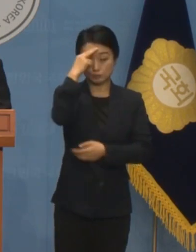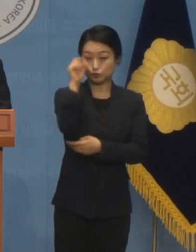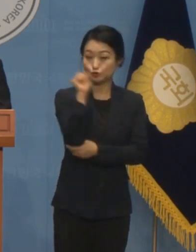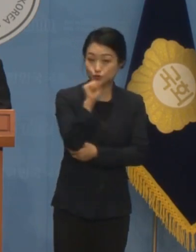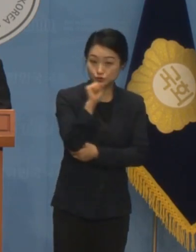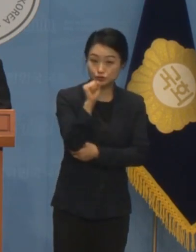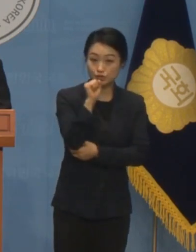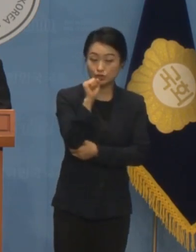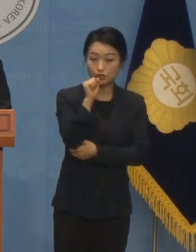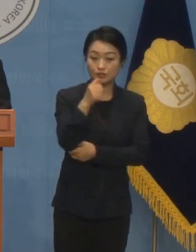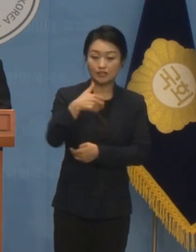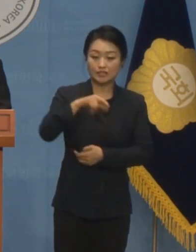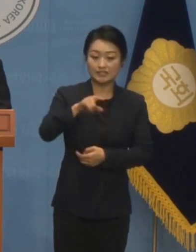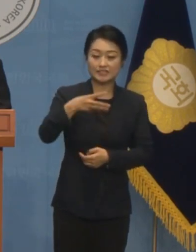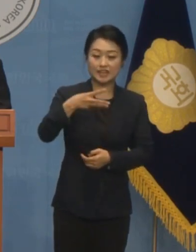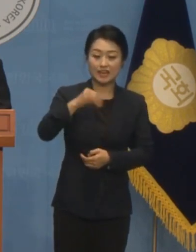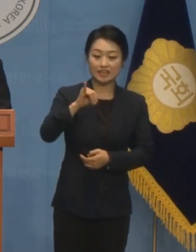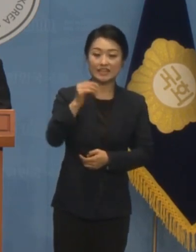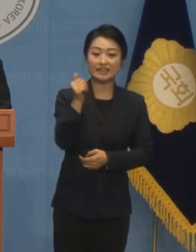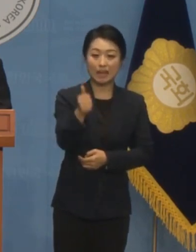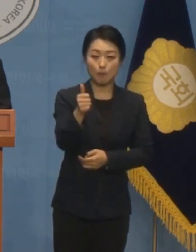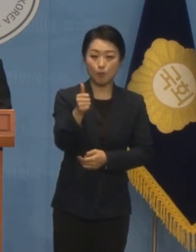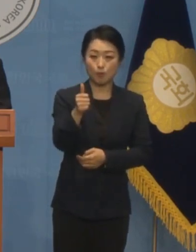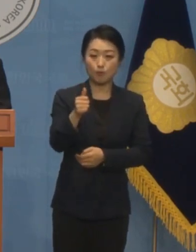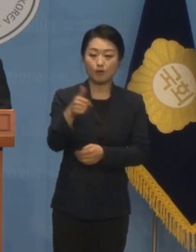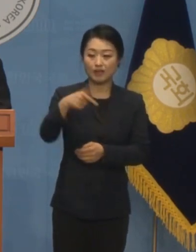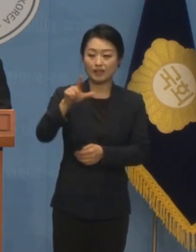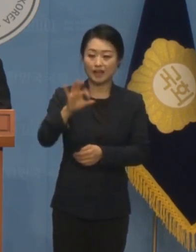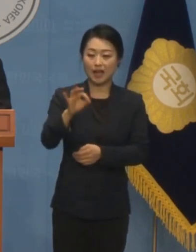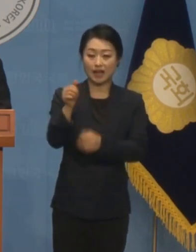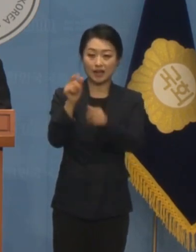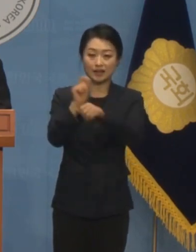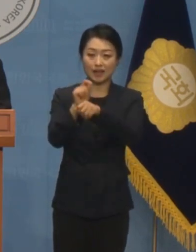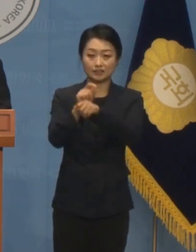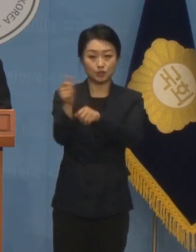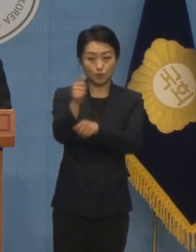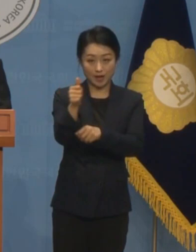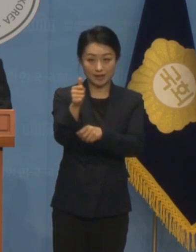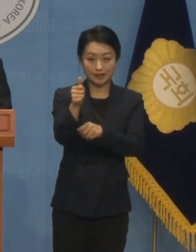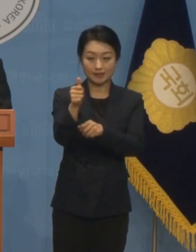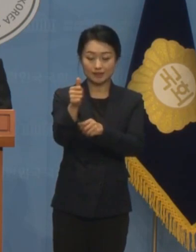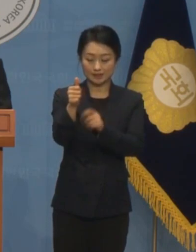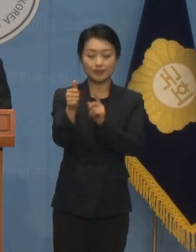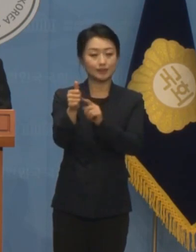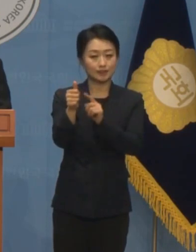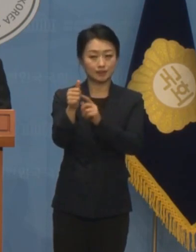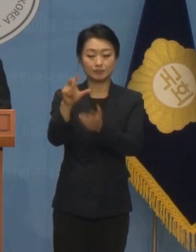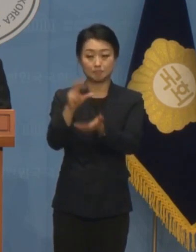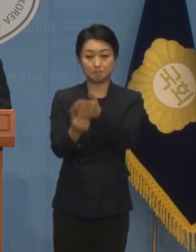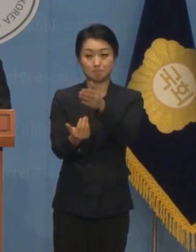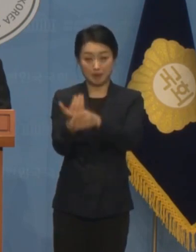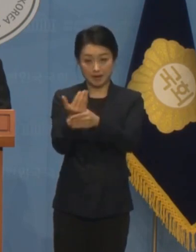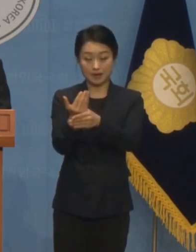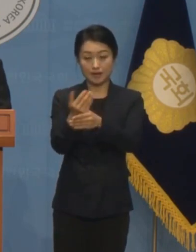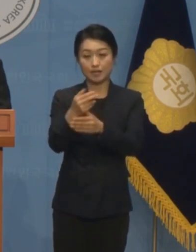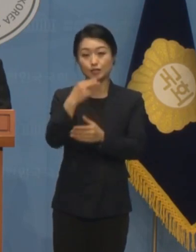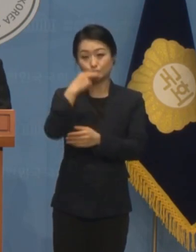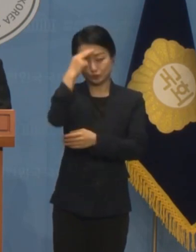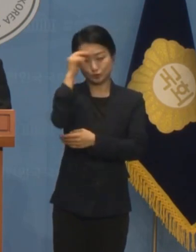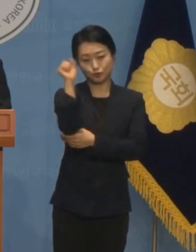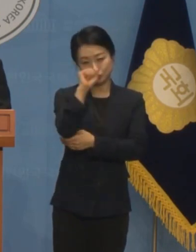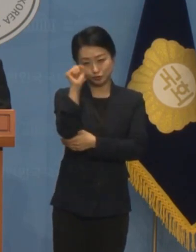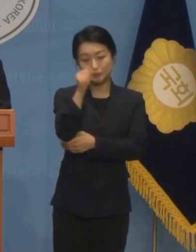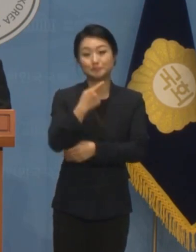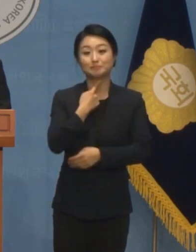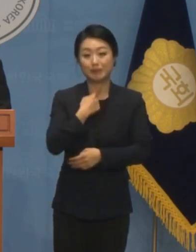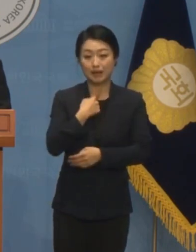음주운전을 한 체리따봉 강모 행정관에 이어 성추행 경호처 직원까지 대통령실 직원들의 방종이 눈뜨고